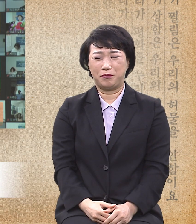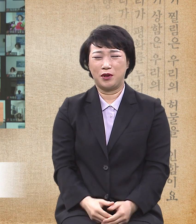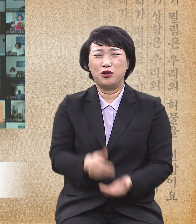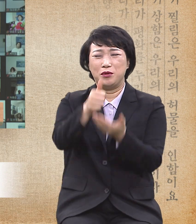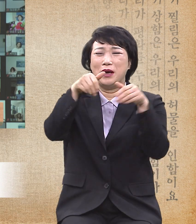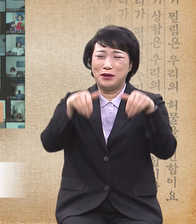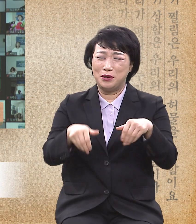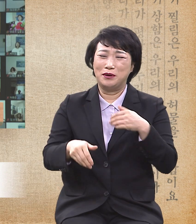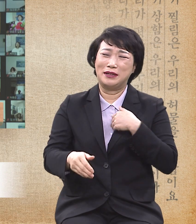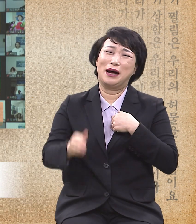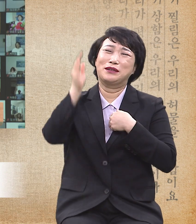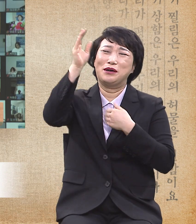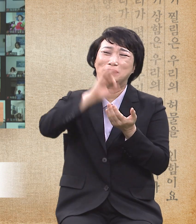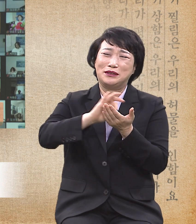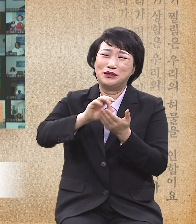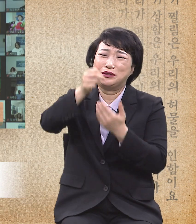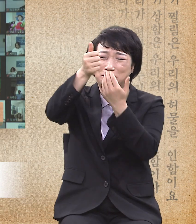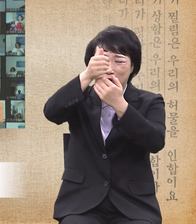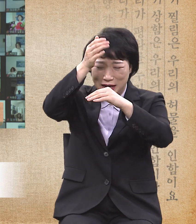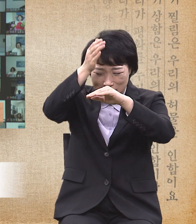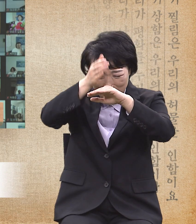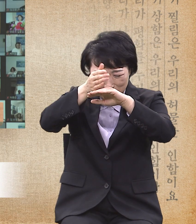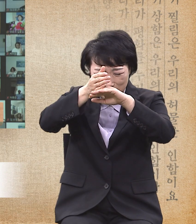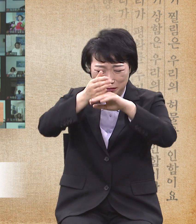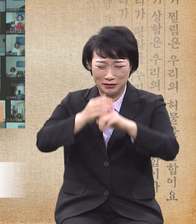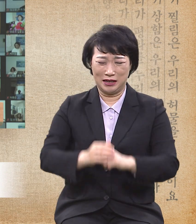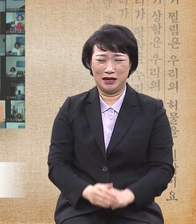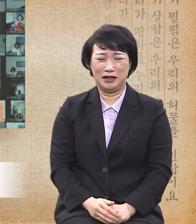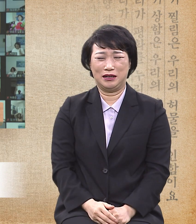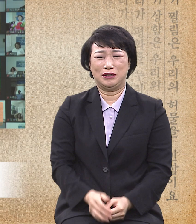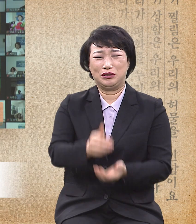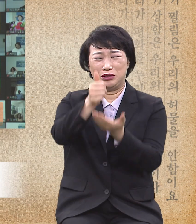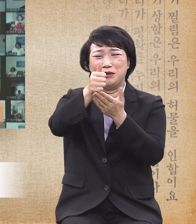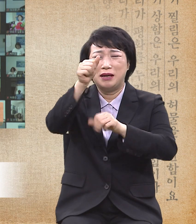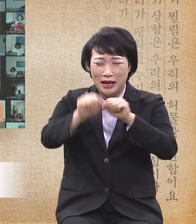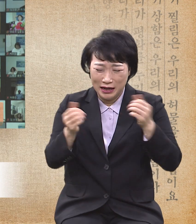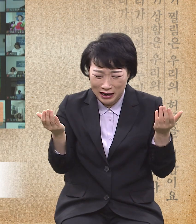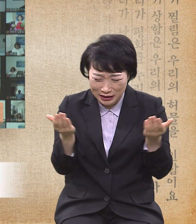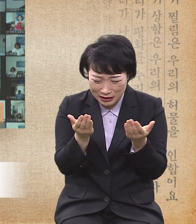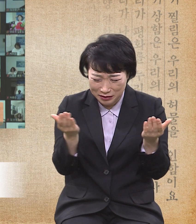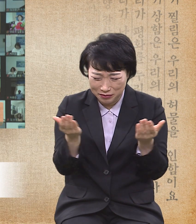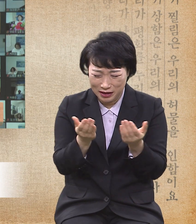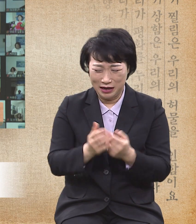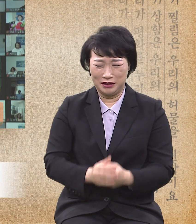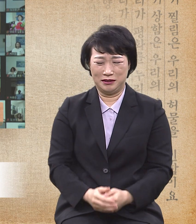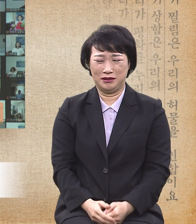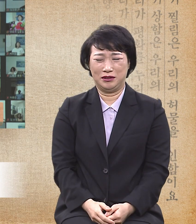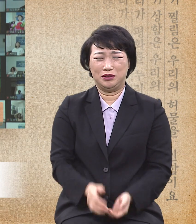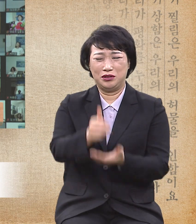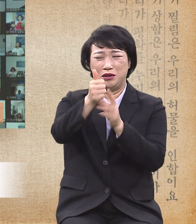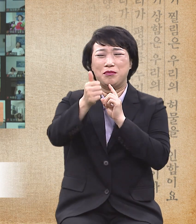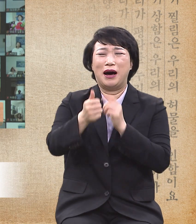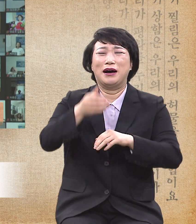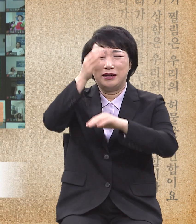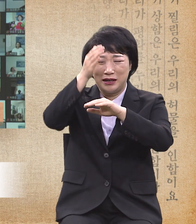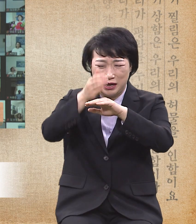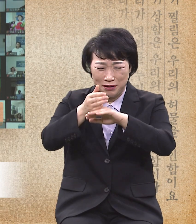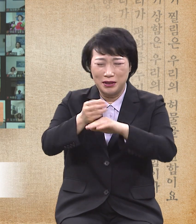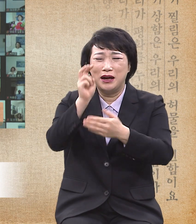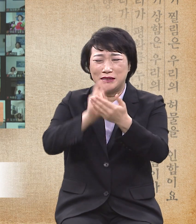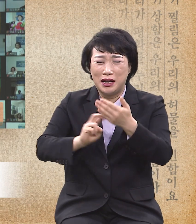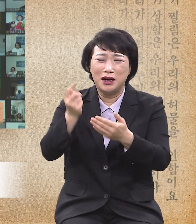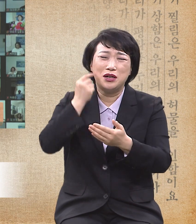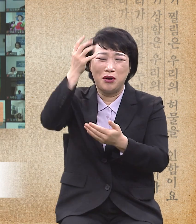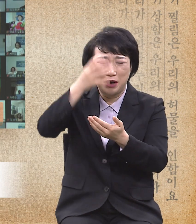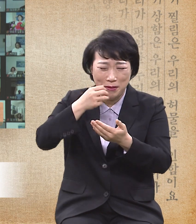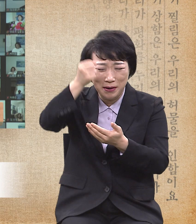주의 종을 써주셔서 감사합니다. 주가 하셨습니다. 주만 감사와